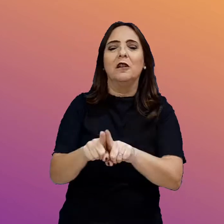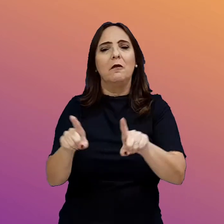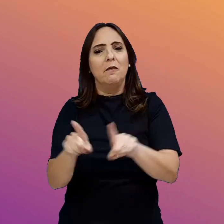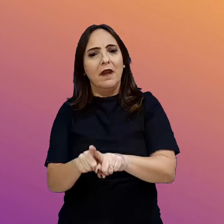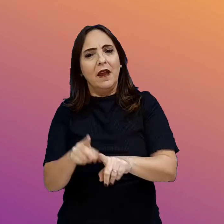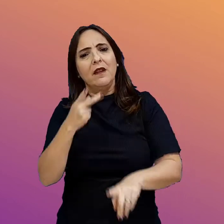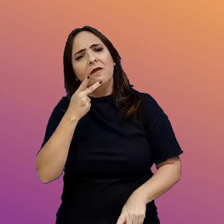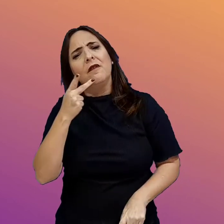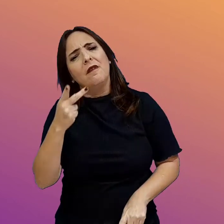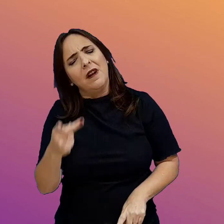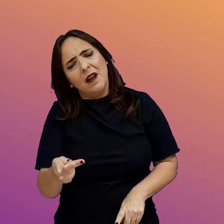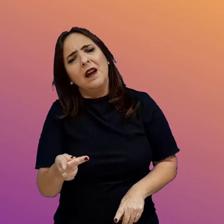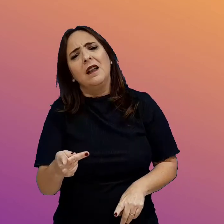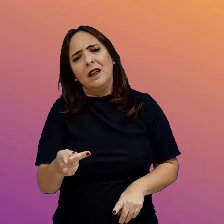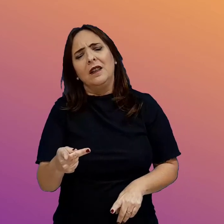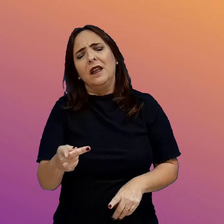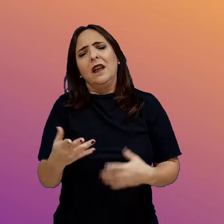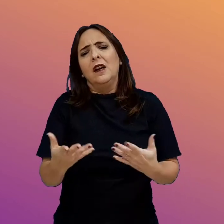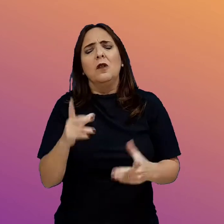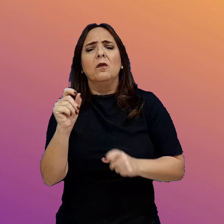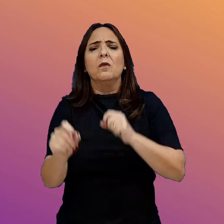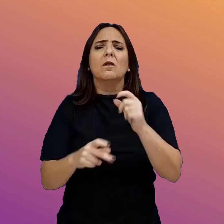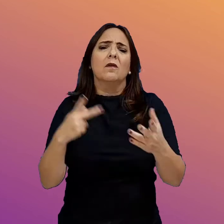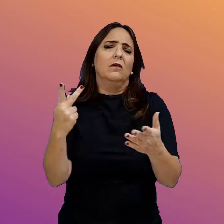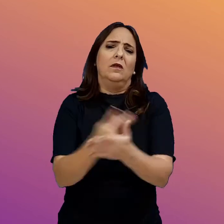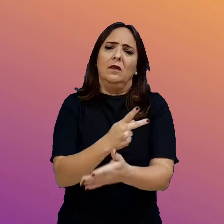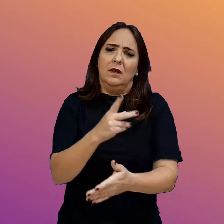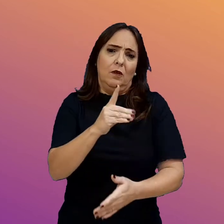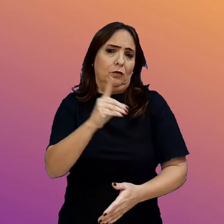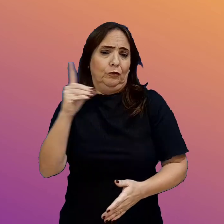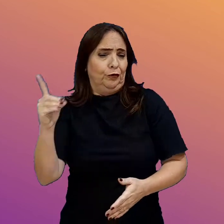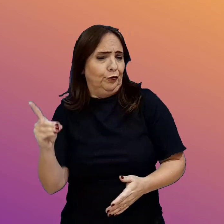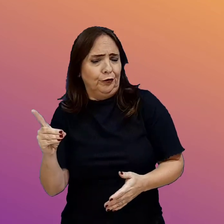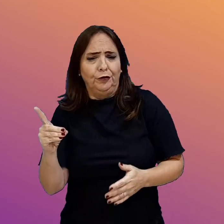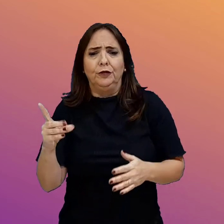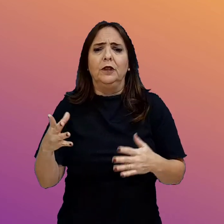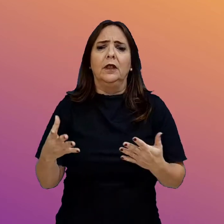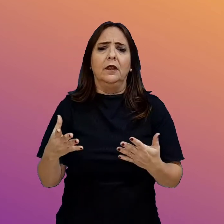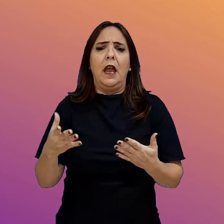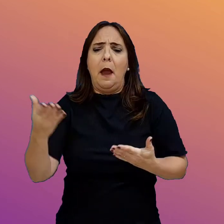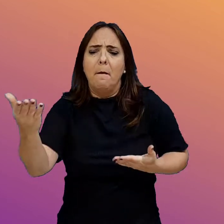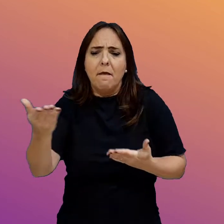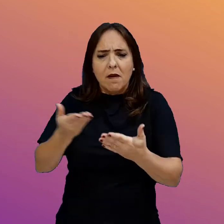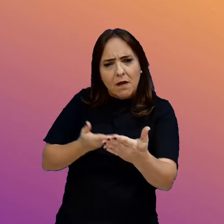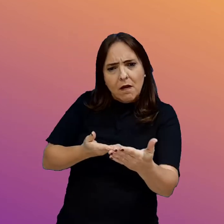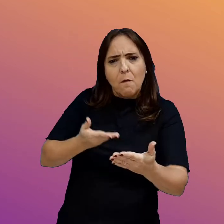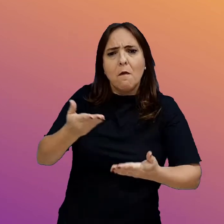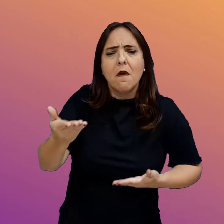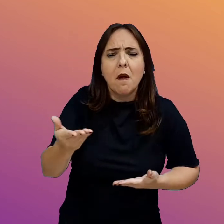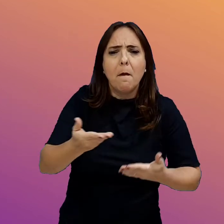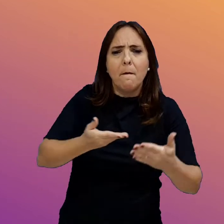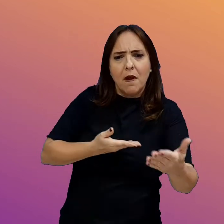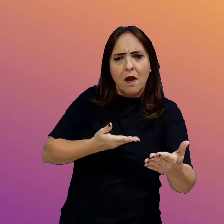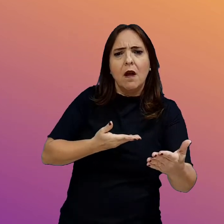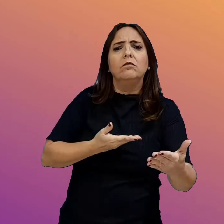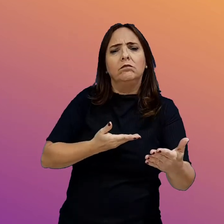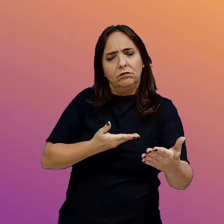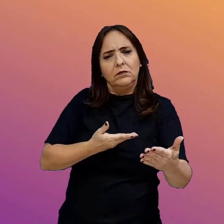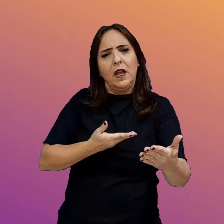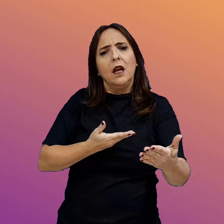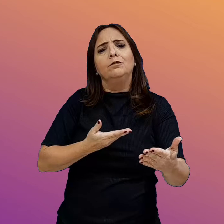do que aconteceu no dia, né, se for um jantar, e a gente troca as experiências, conta